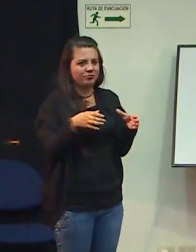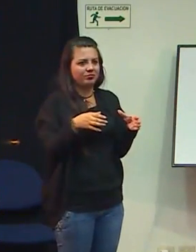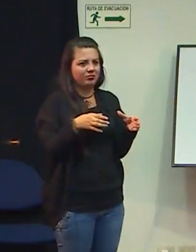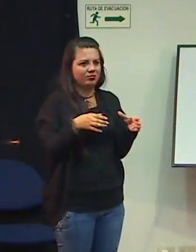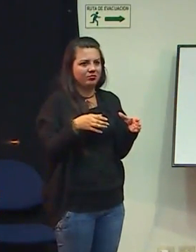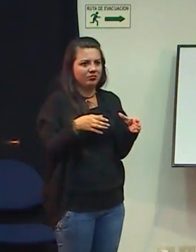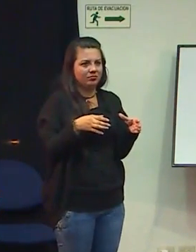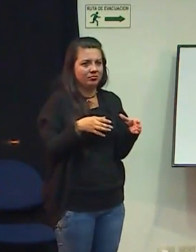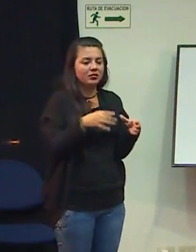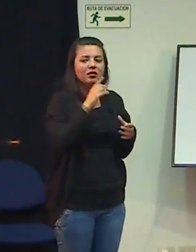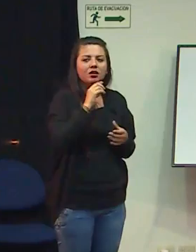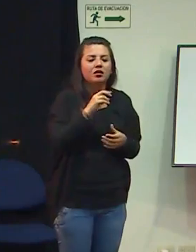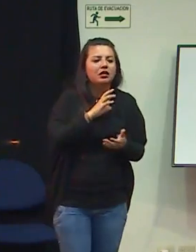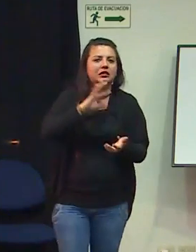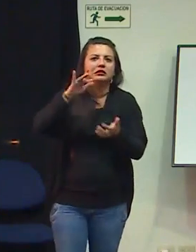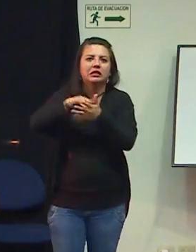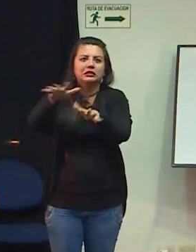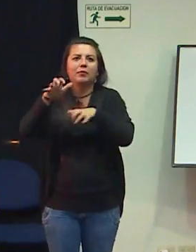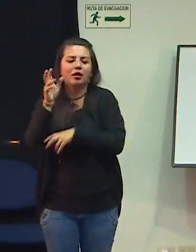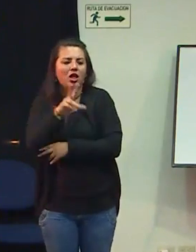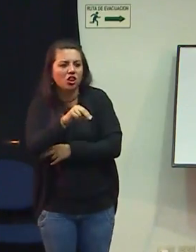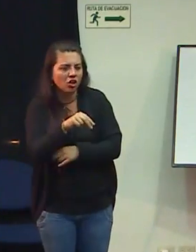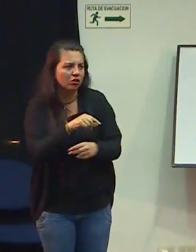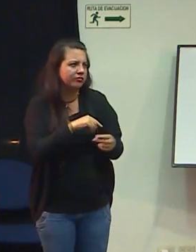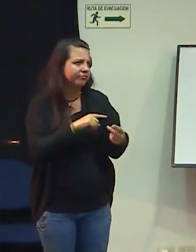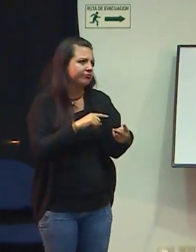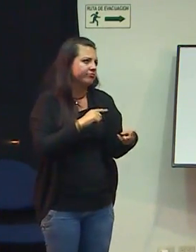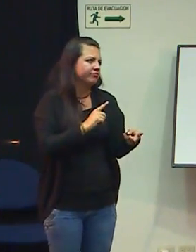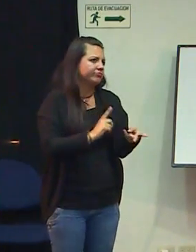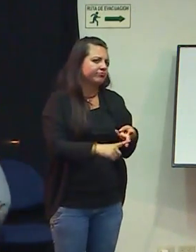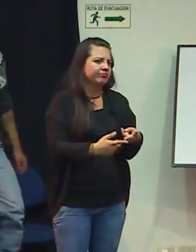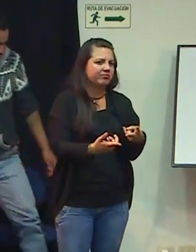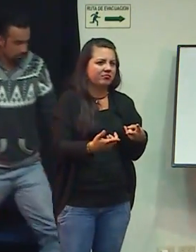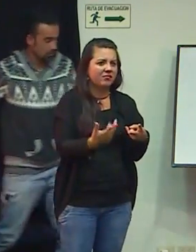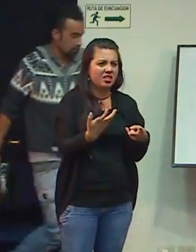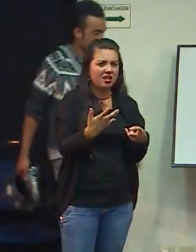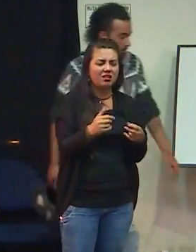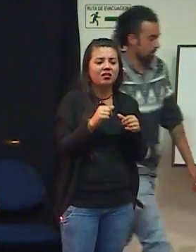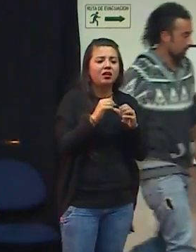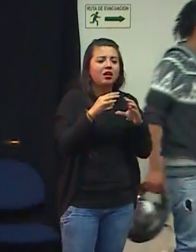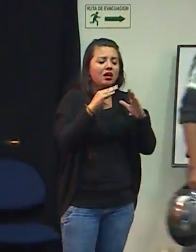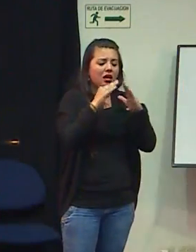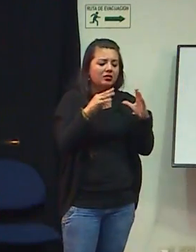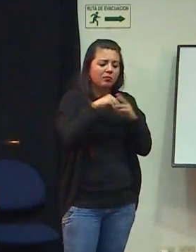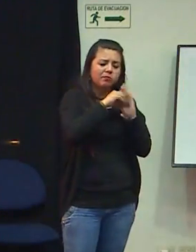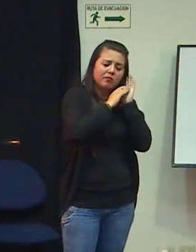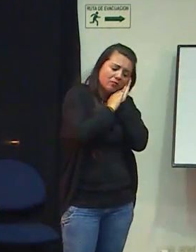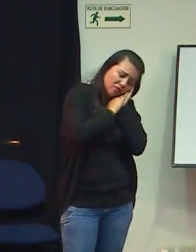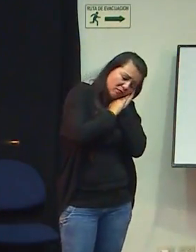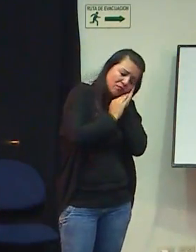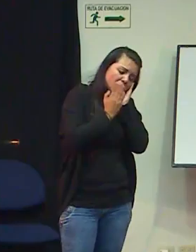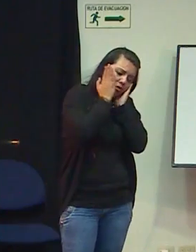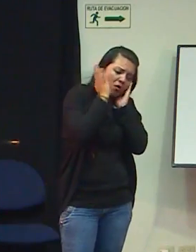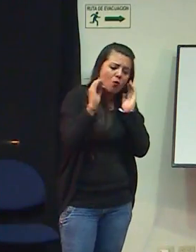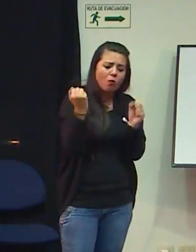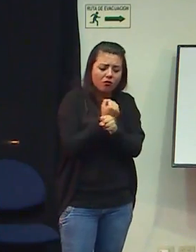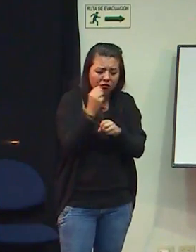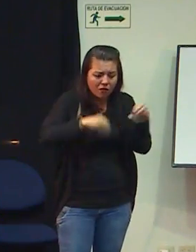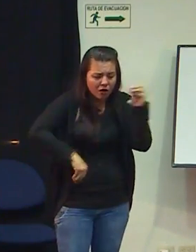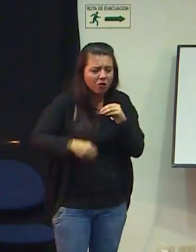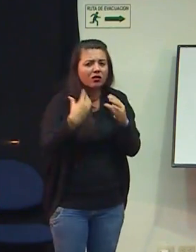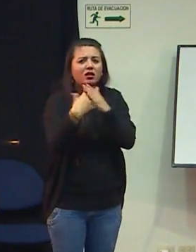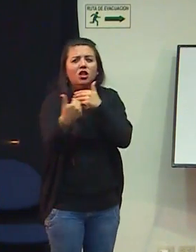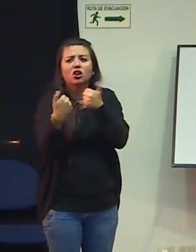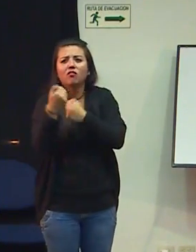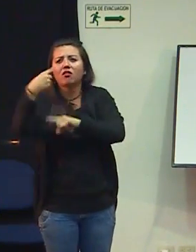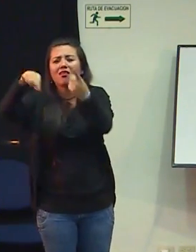Independientemente que no vaya a la asamblea, independientemente que se quiera quedar en la casa durmiendo, haciendo trabajo, salir con la novia, el